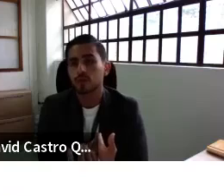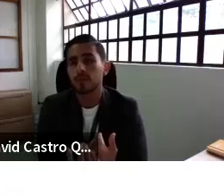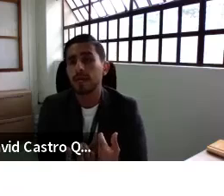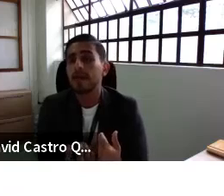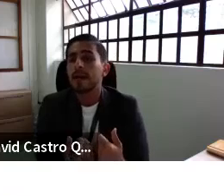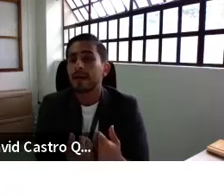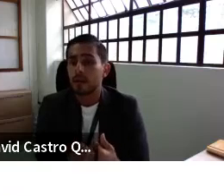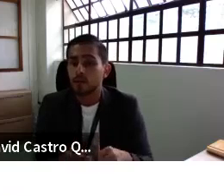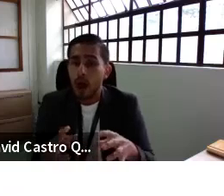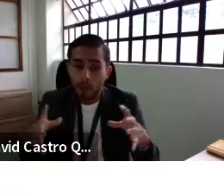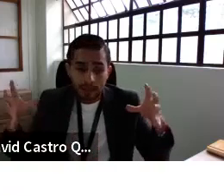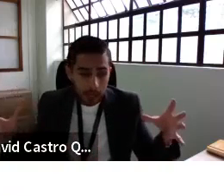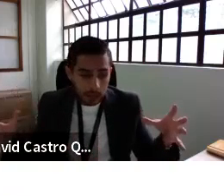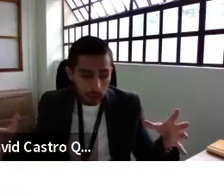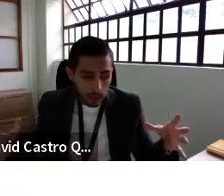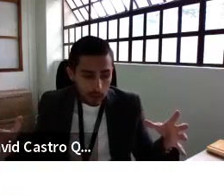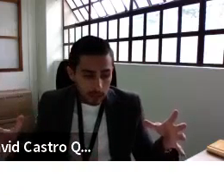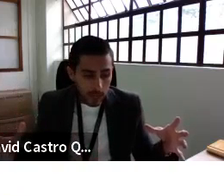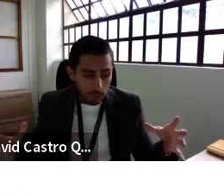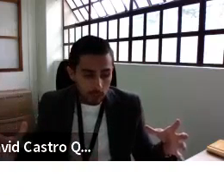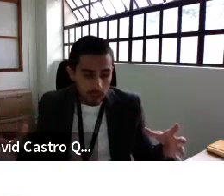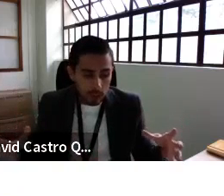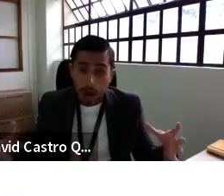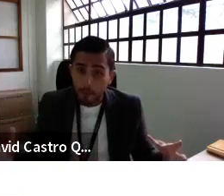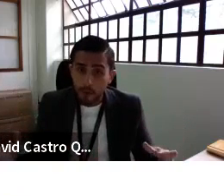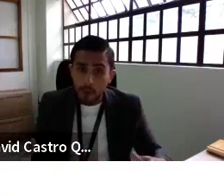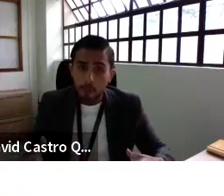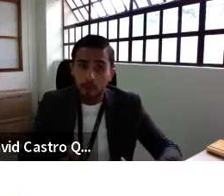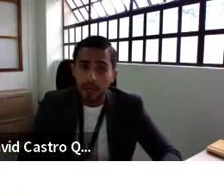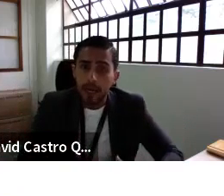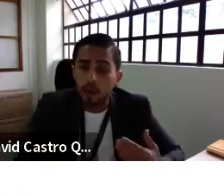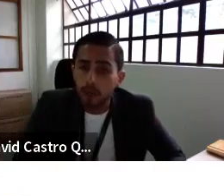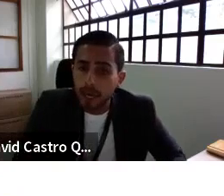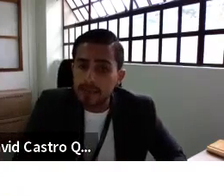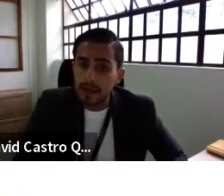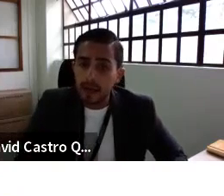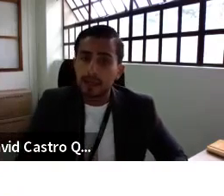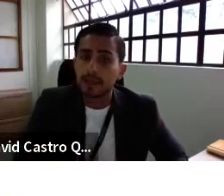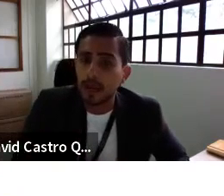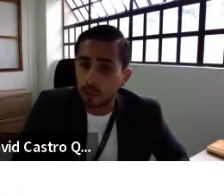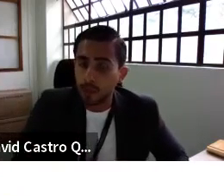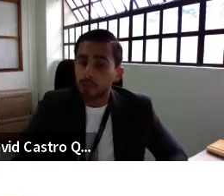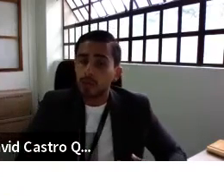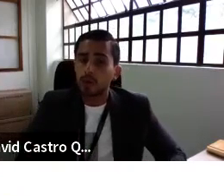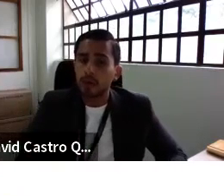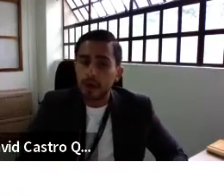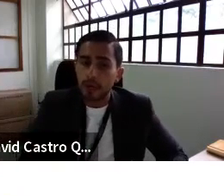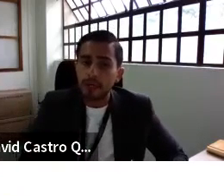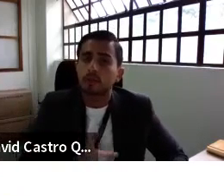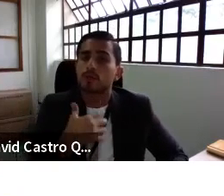también estamos aumentando digamos nuestro campo porque la comunidad está interactuando hay un diálogo de saberes y entonces